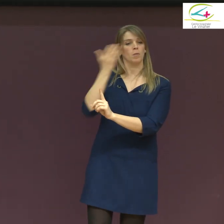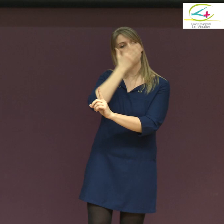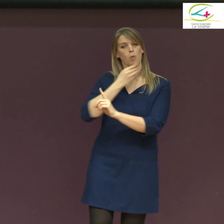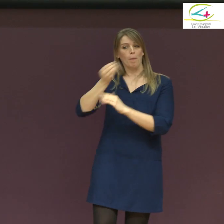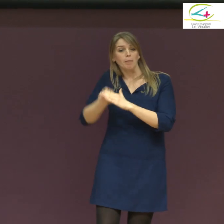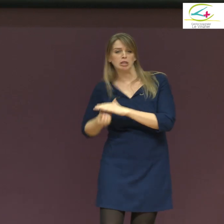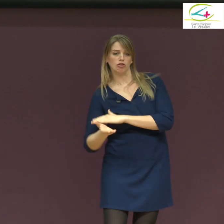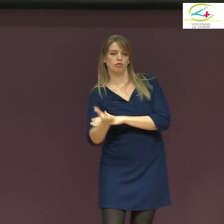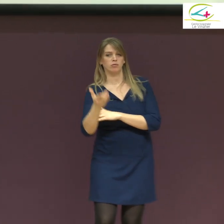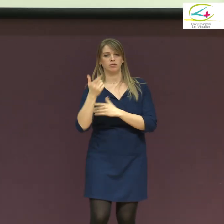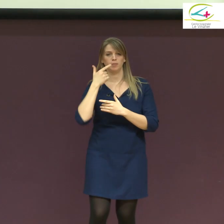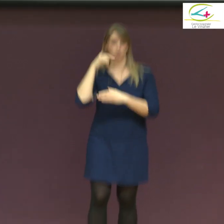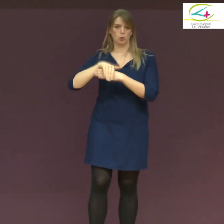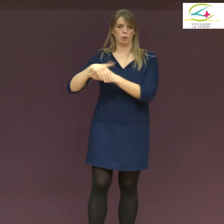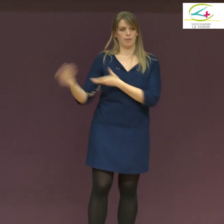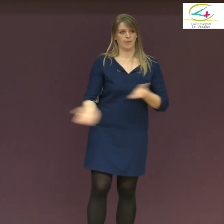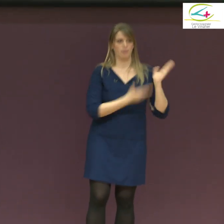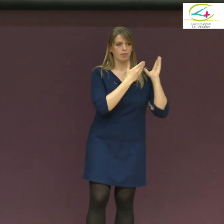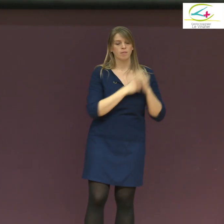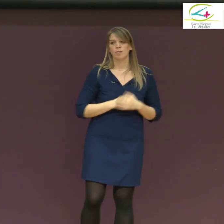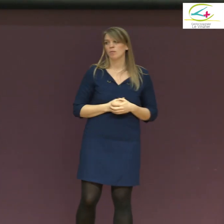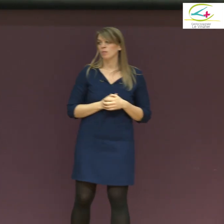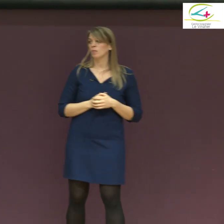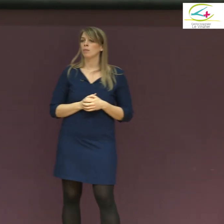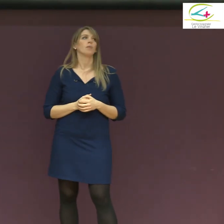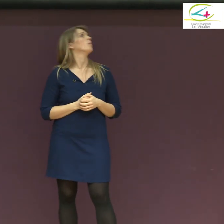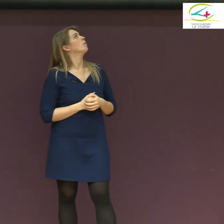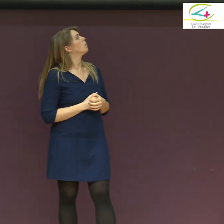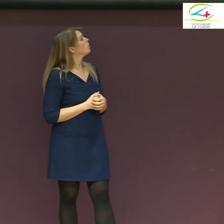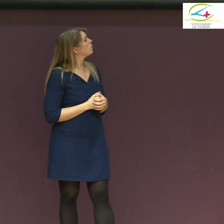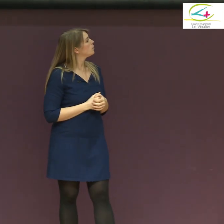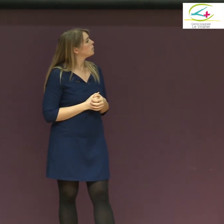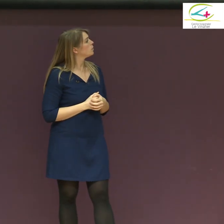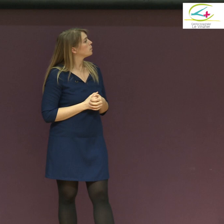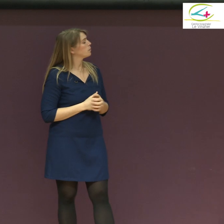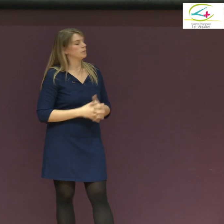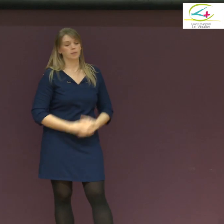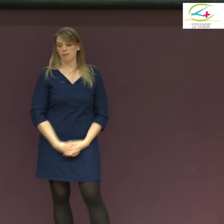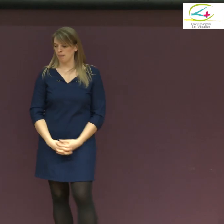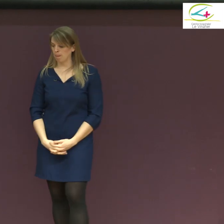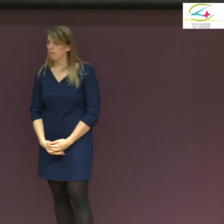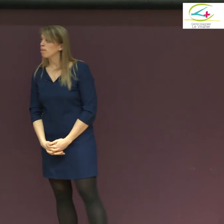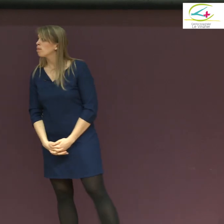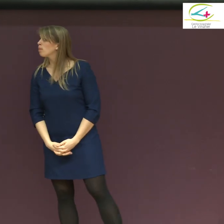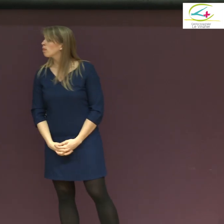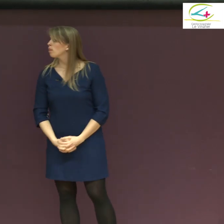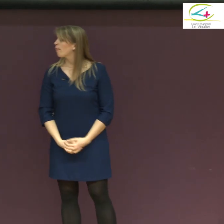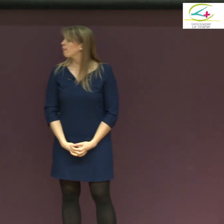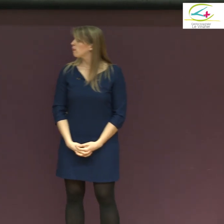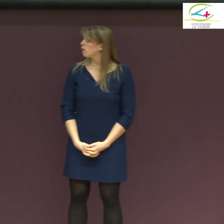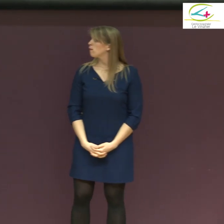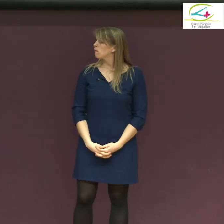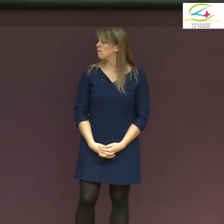commencer. Tu reprends. What's wrong with death, sir? What are we so mortally afraid